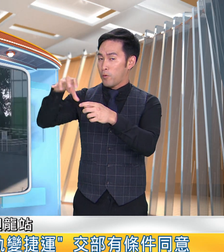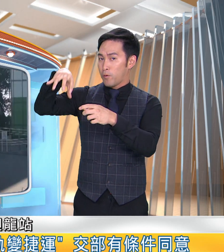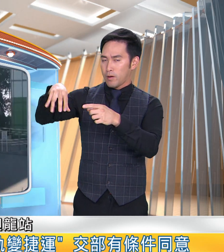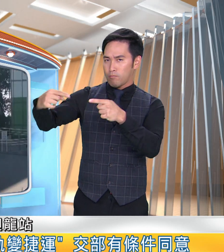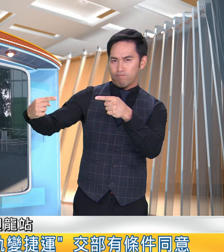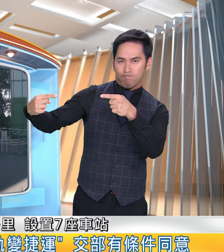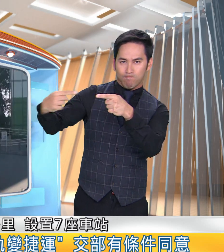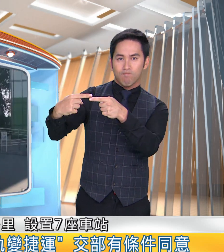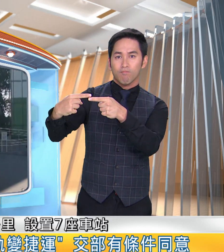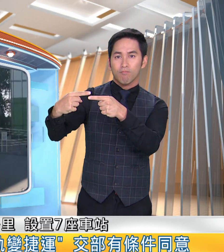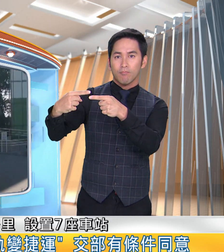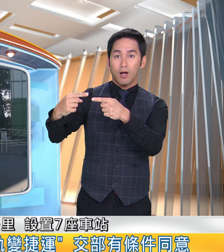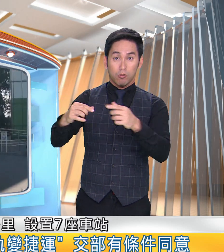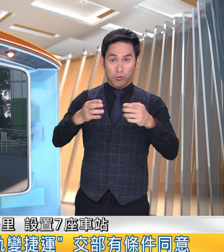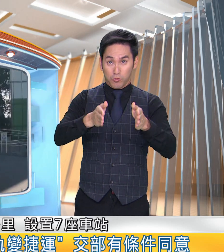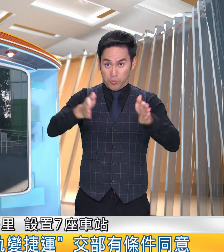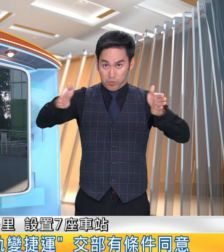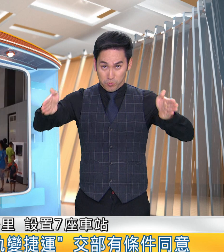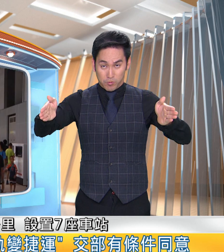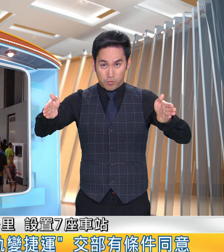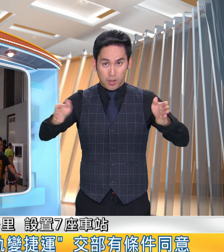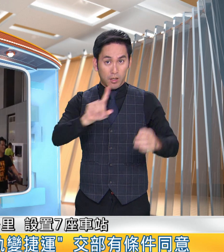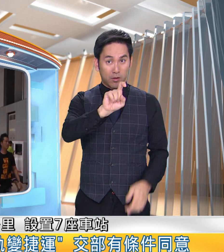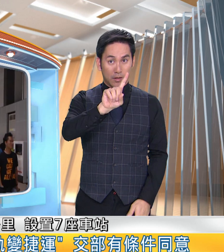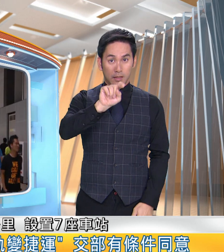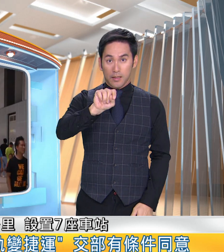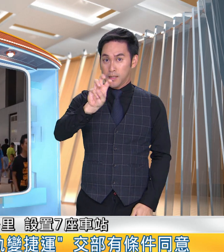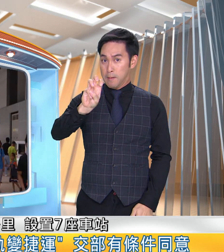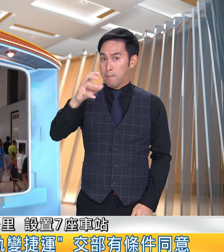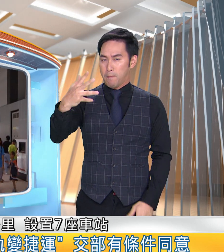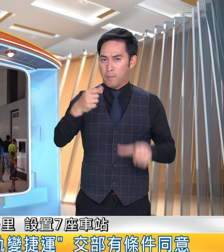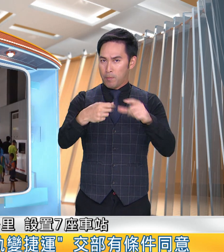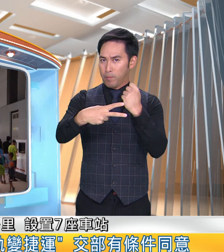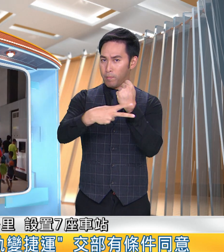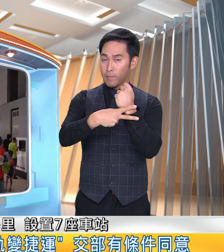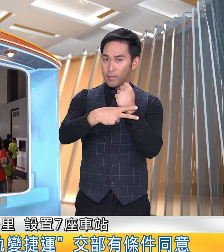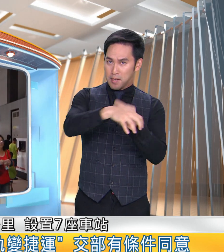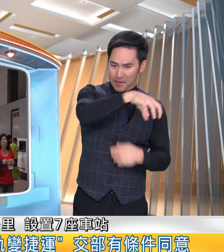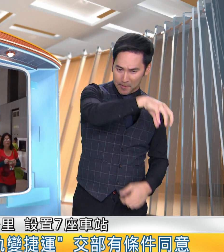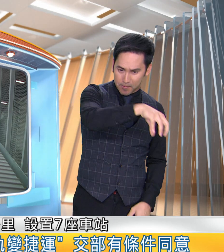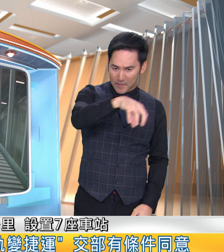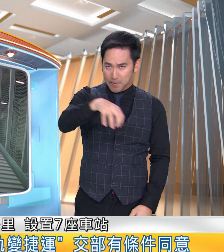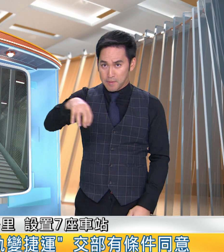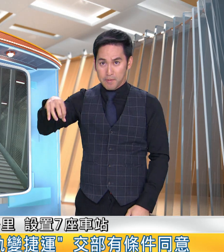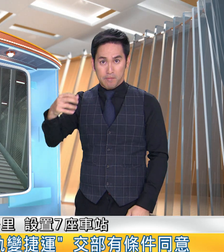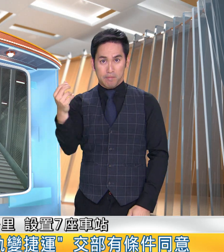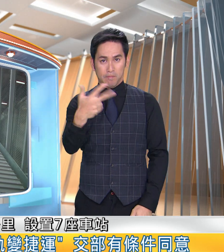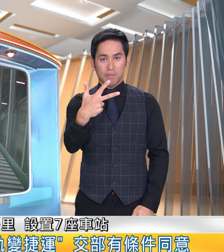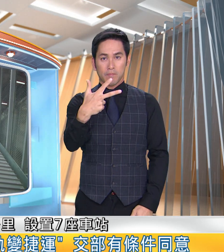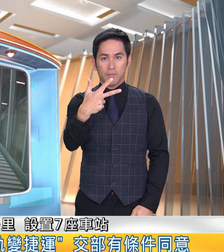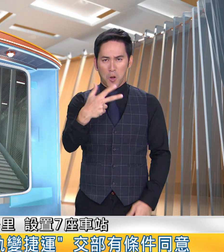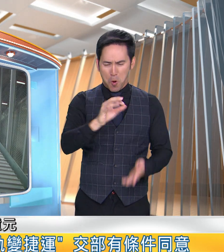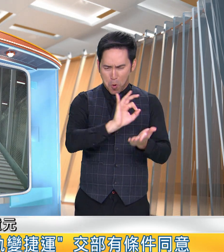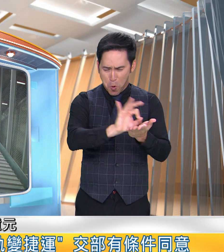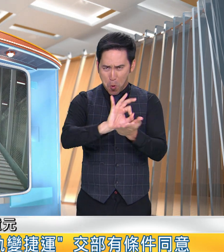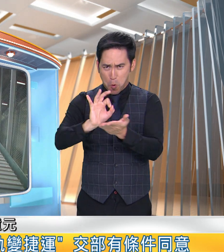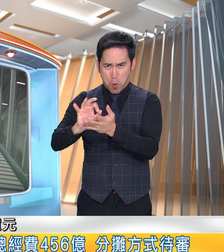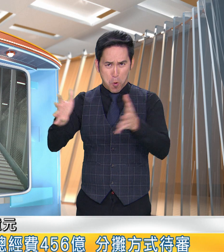全长约有 11.38 公里，设置7座车站，而总经费